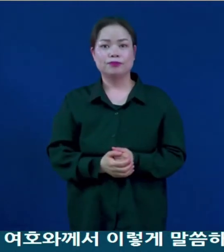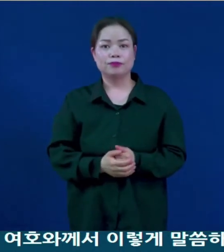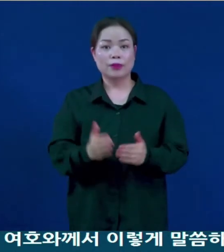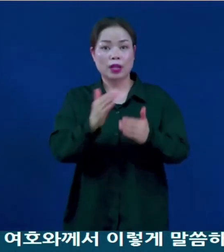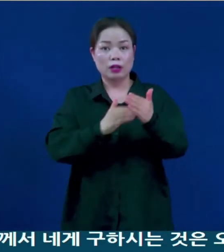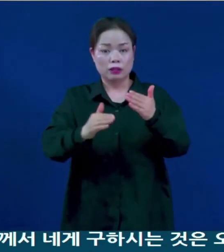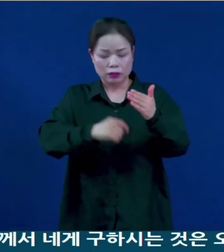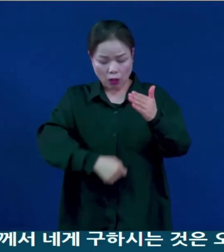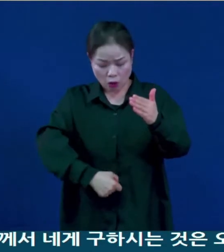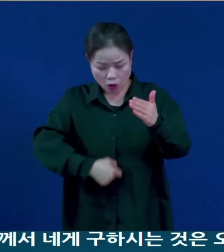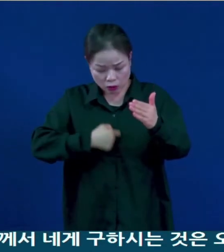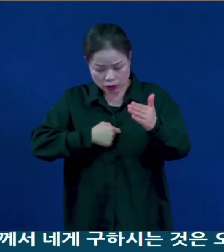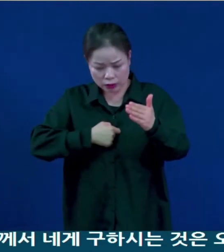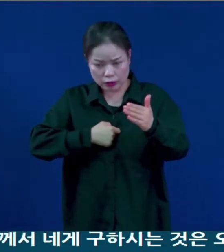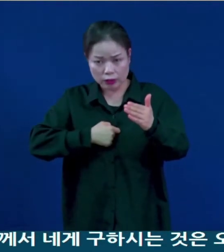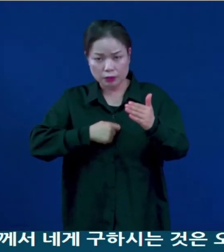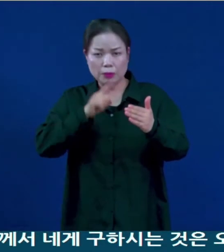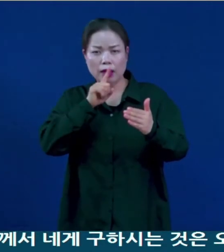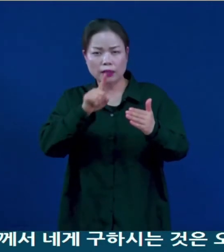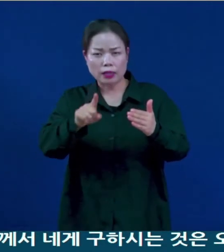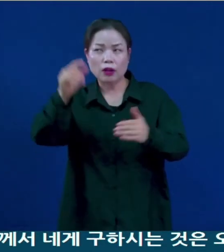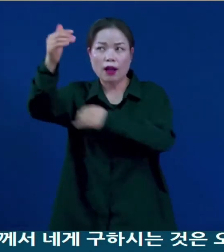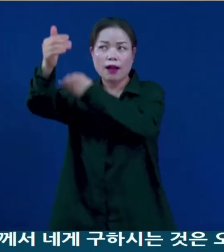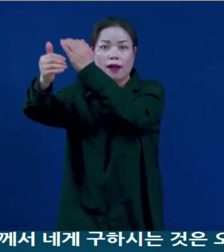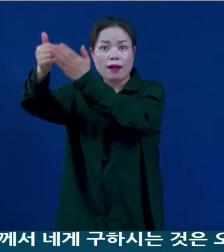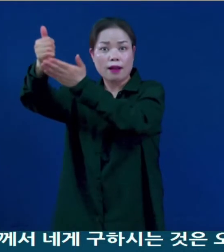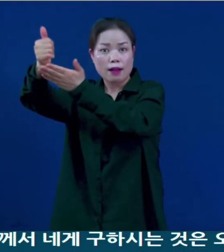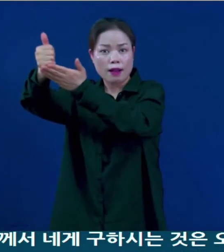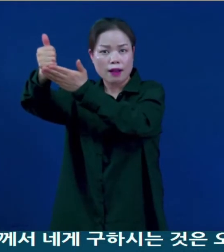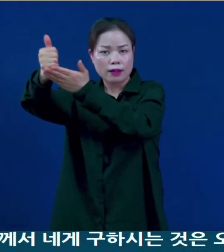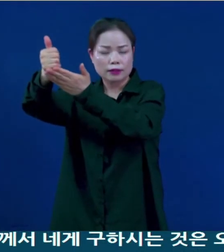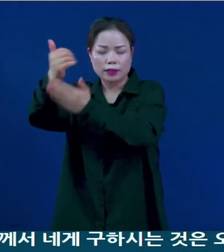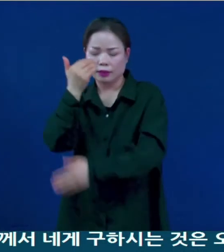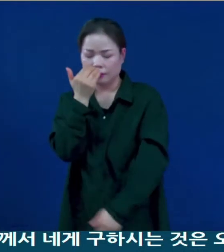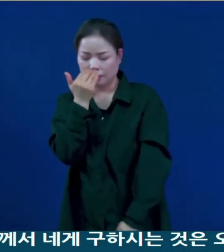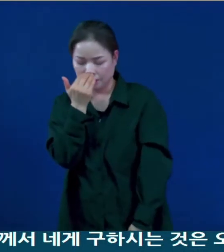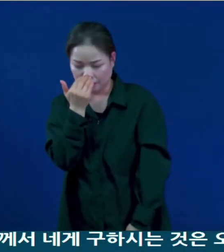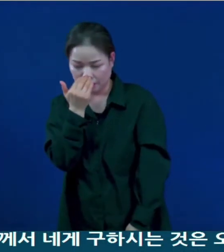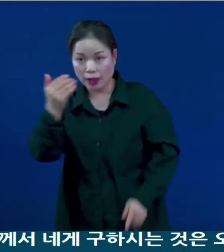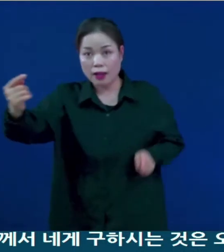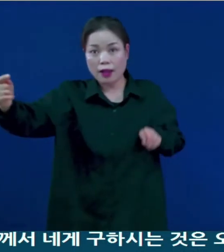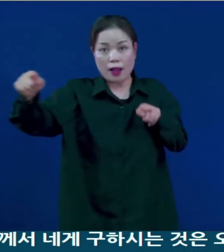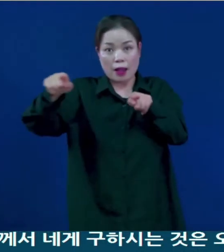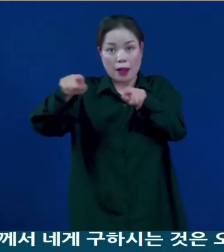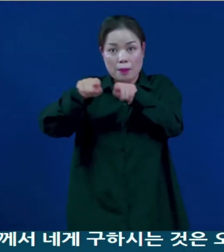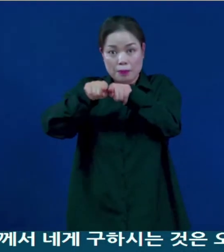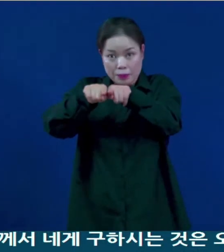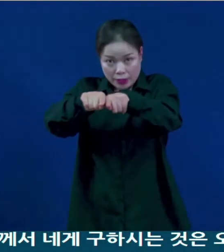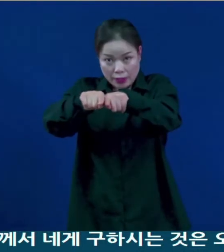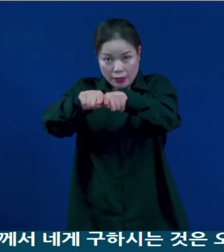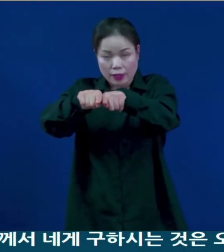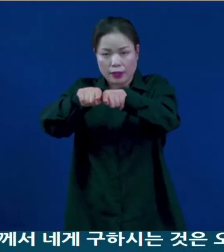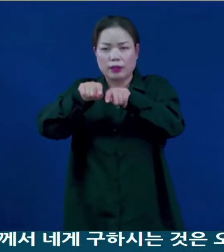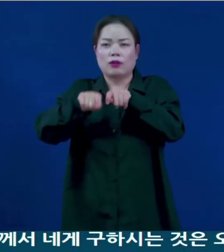정의를 행하는 것을 가리켜서 하나님과 겸손하게 함께 걸어가는